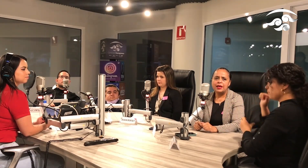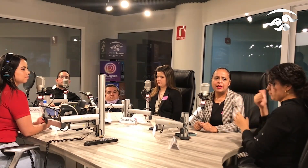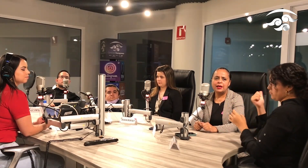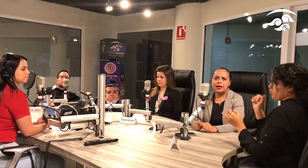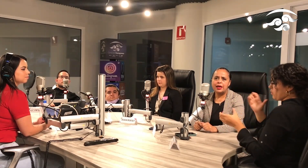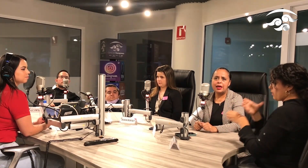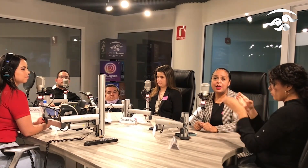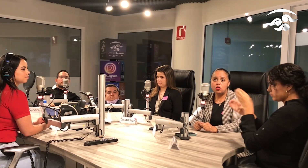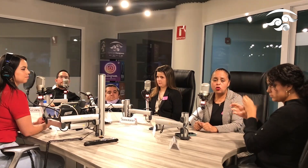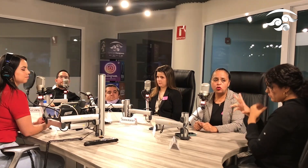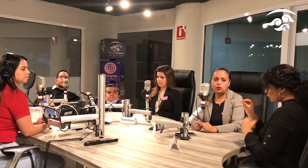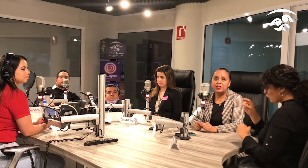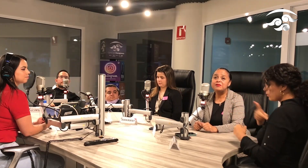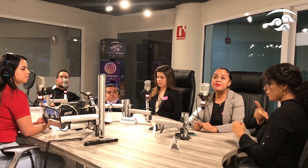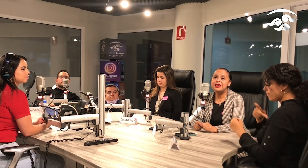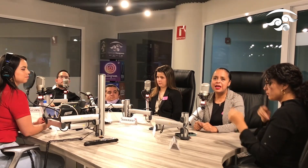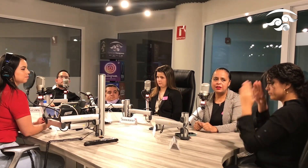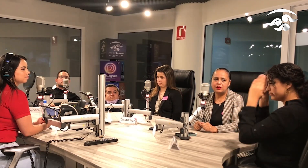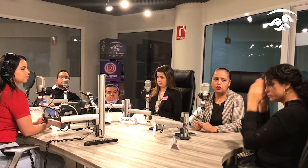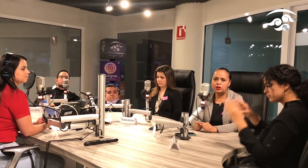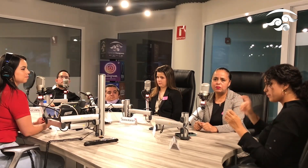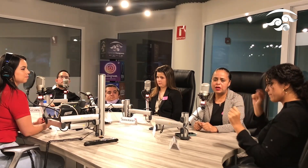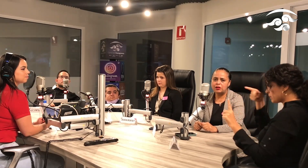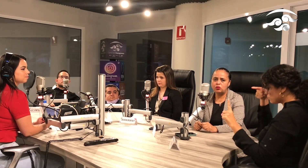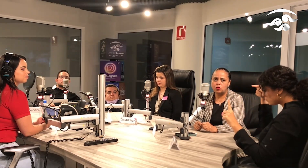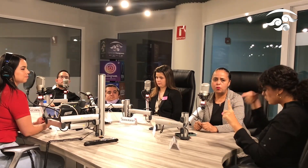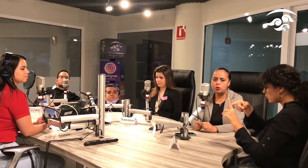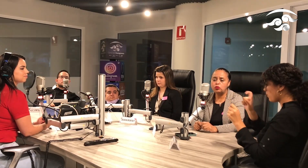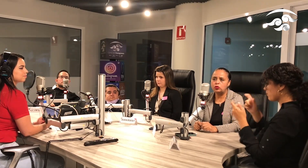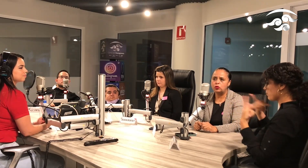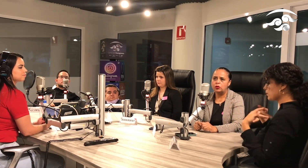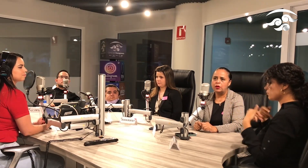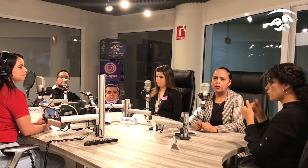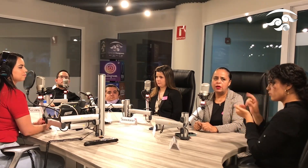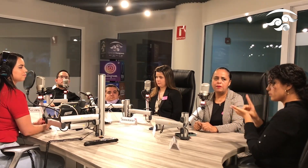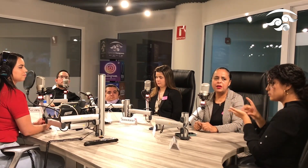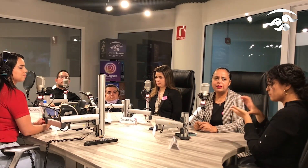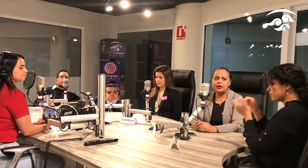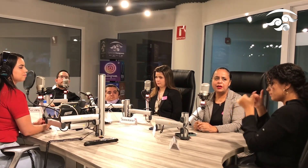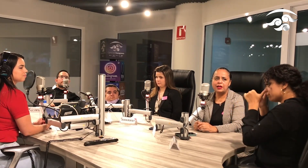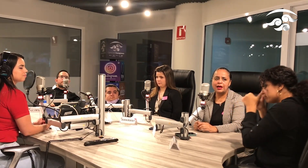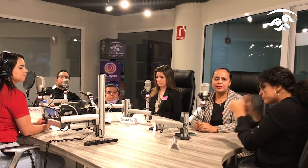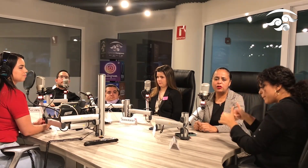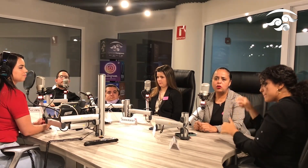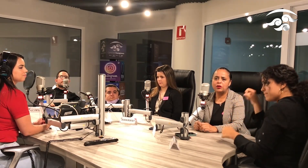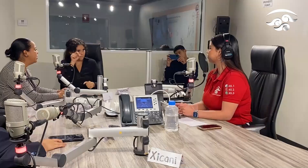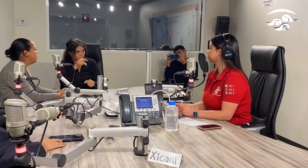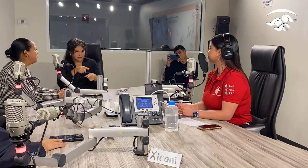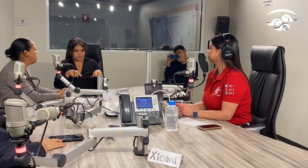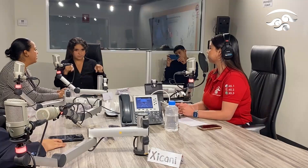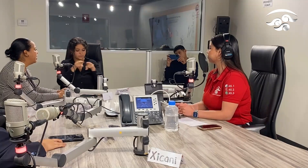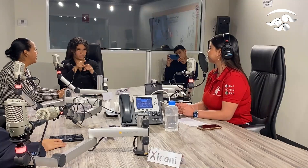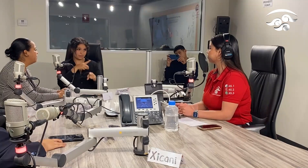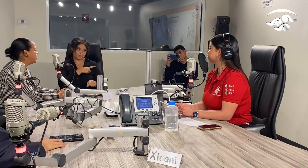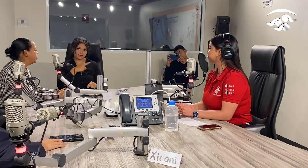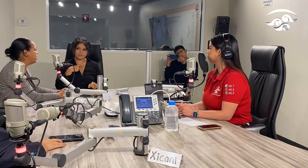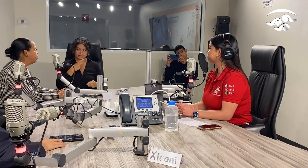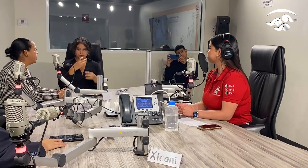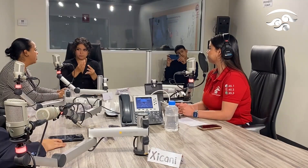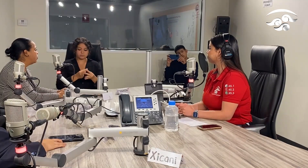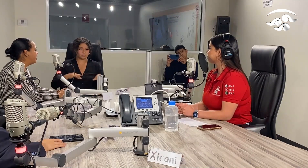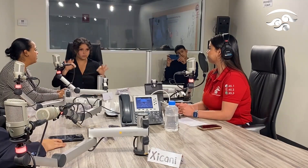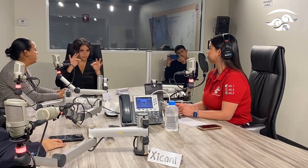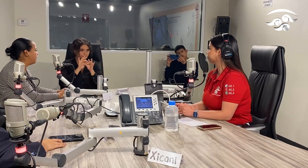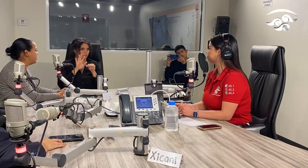también que ellos no desvíen su punto de vista y la atención que debe brindar a las personas